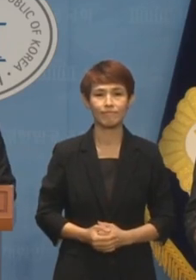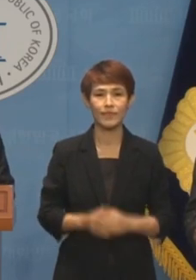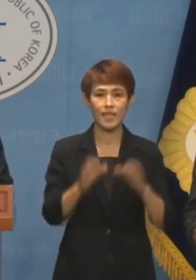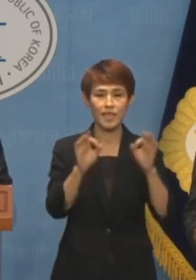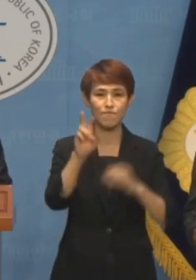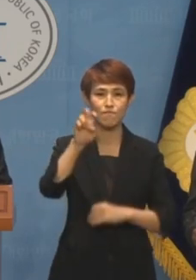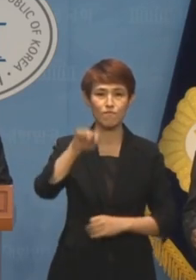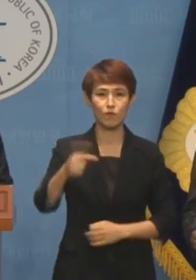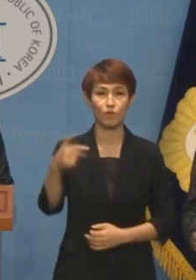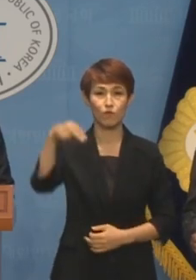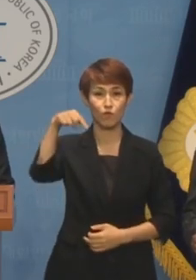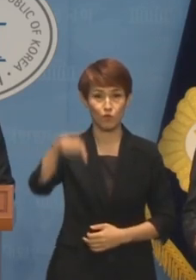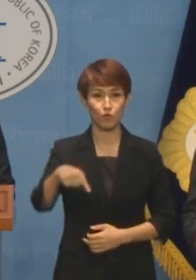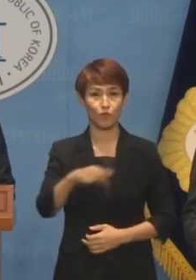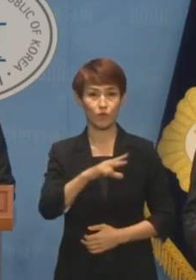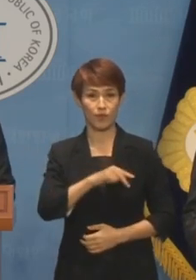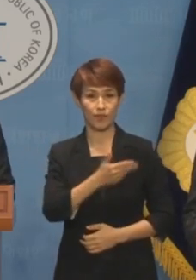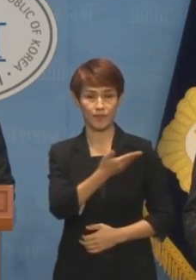김문수 의원님,